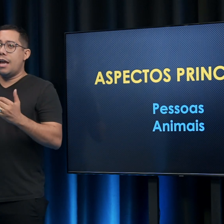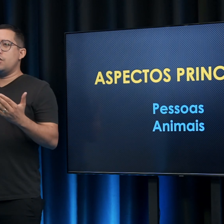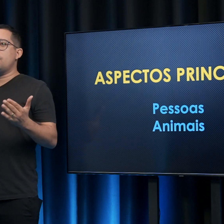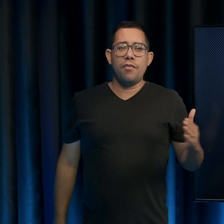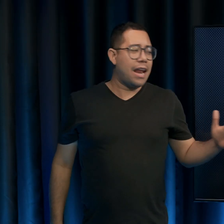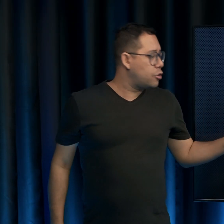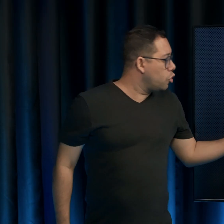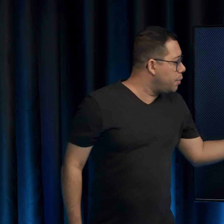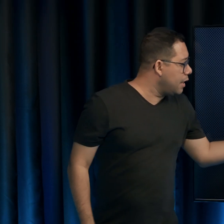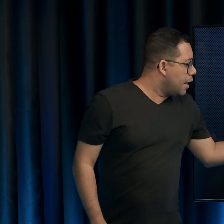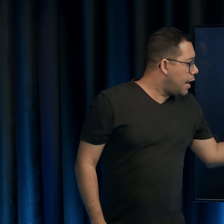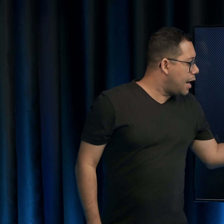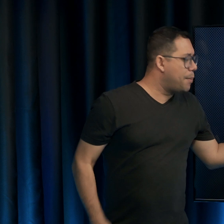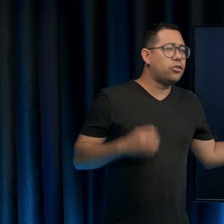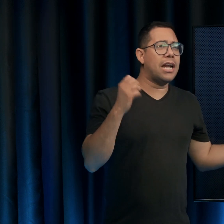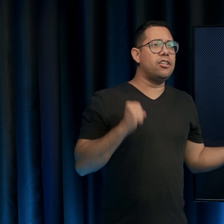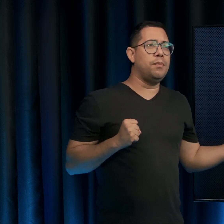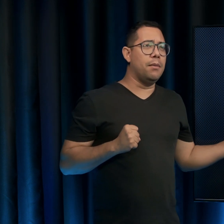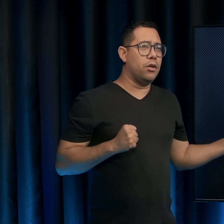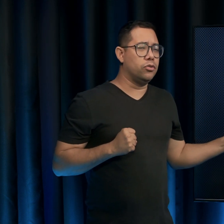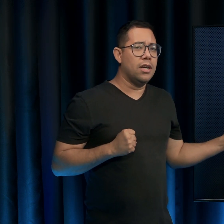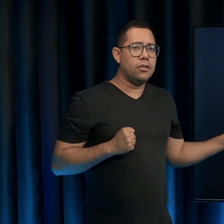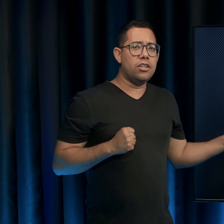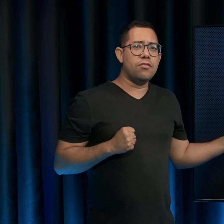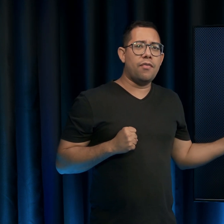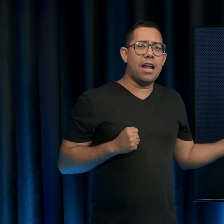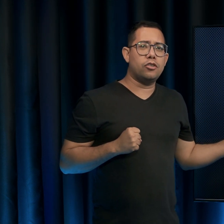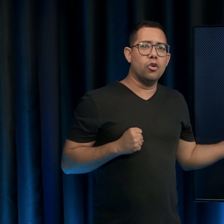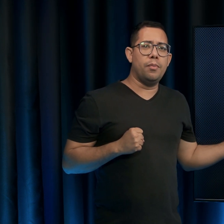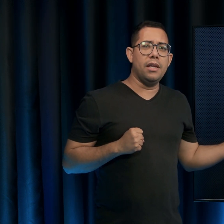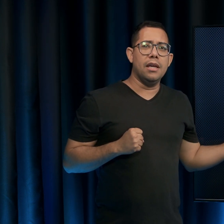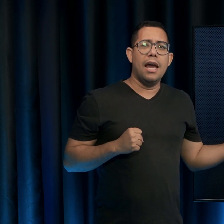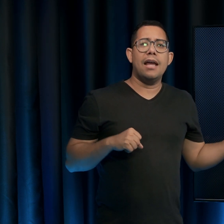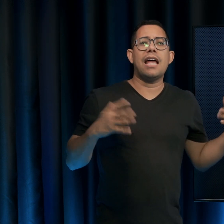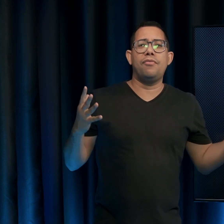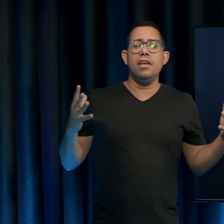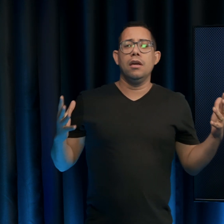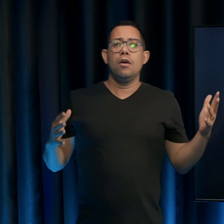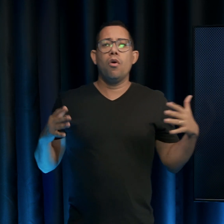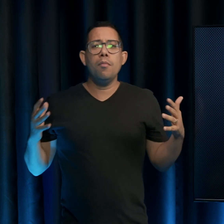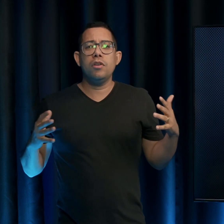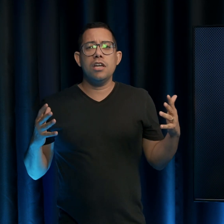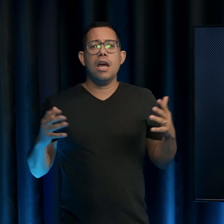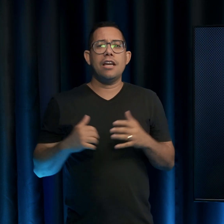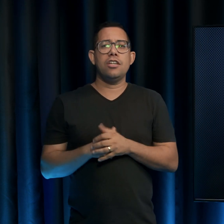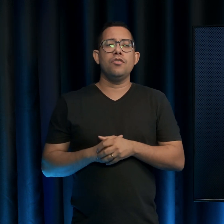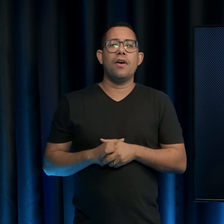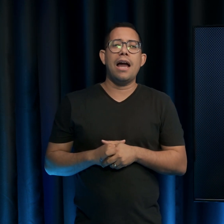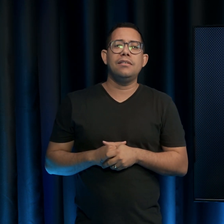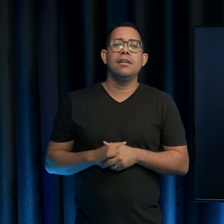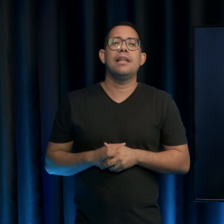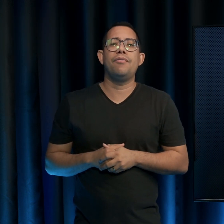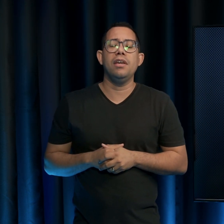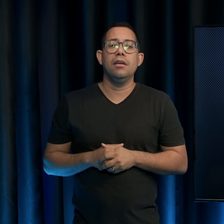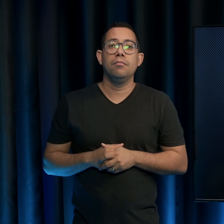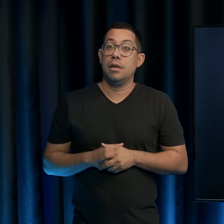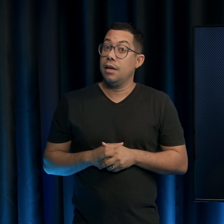gente vai falar sobre personagens bíblicos. Então a gente vai falar sobre Davi. Como que a gente faz Davi? Ele